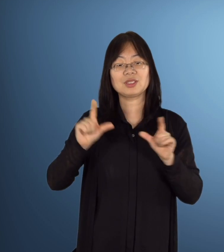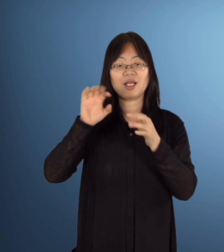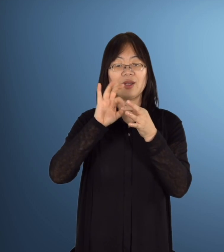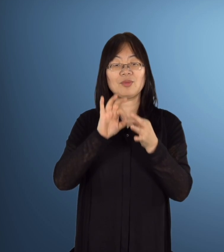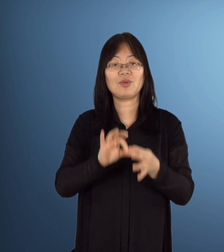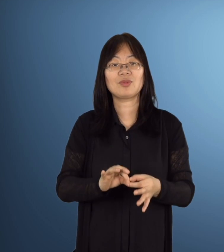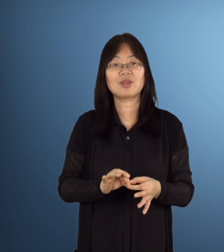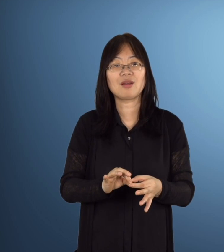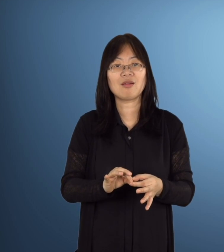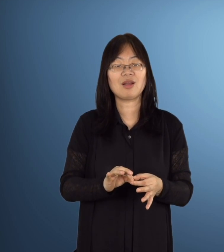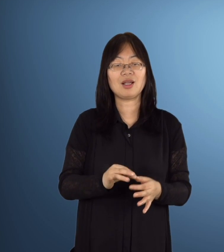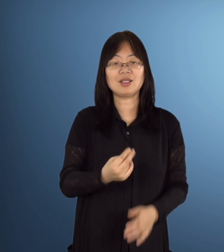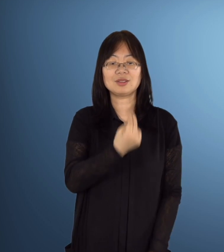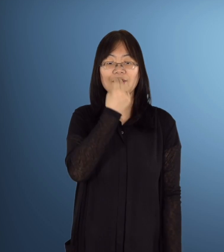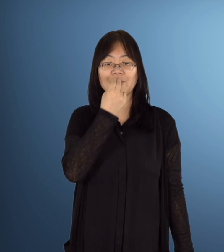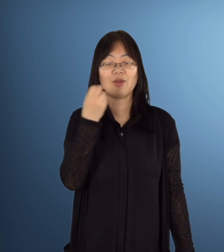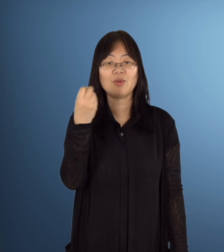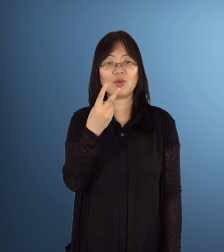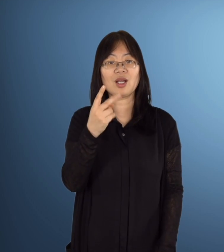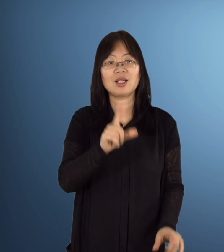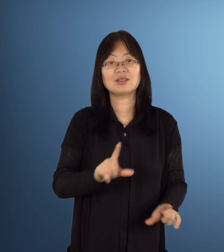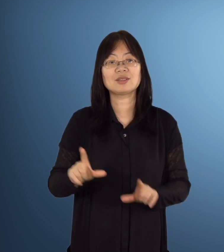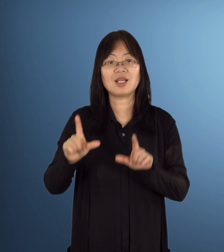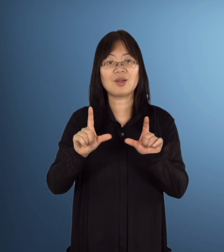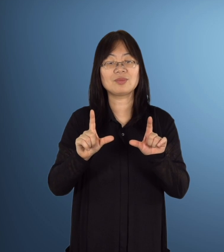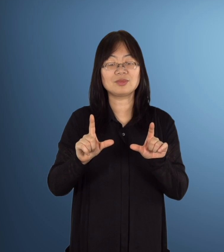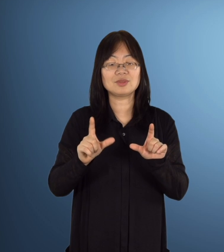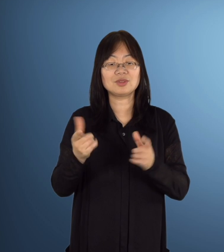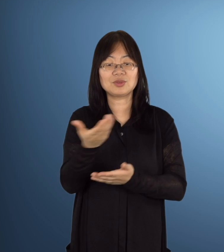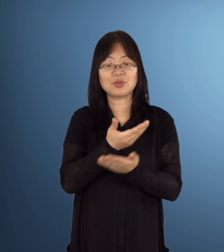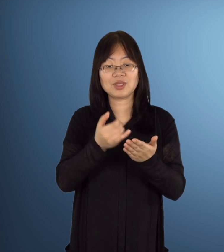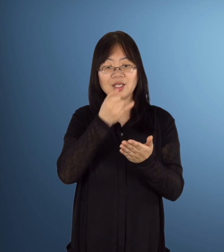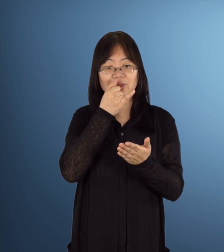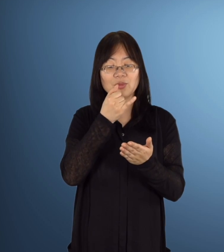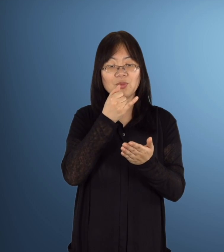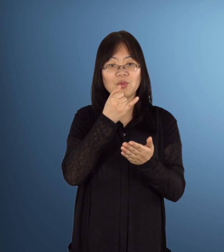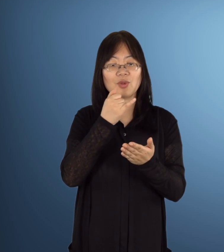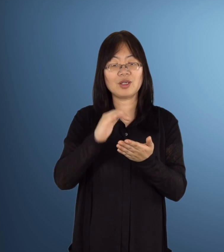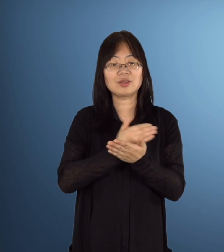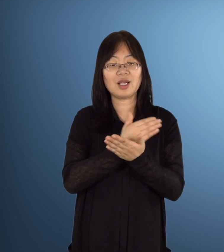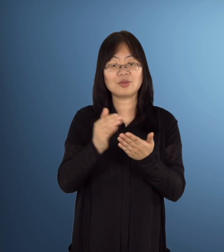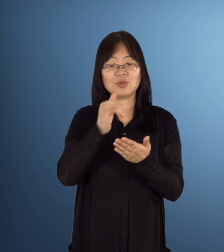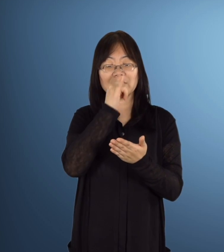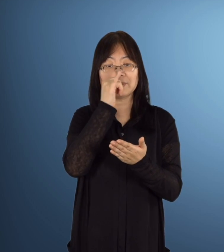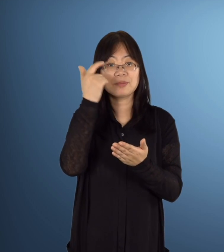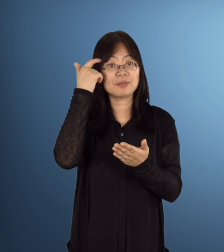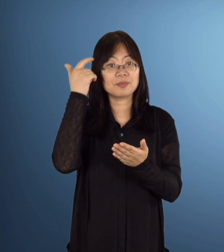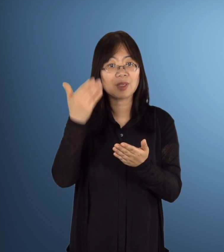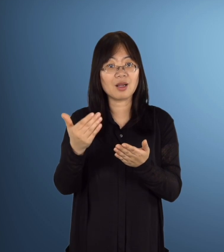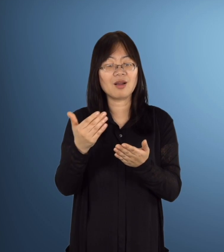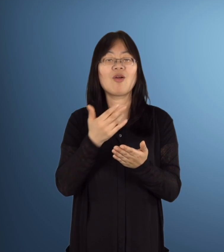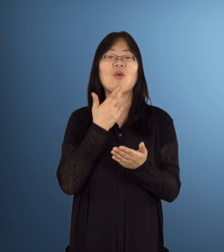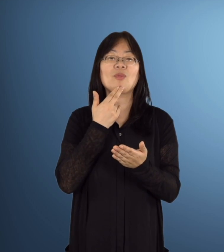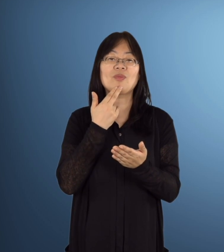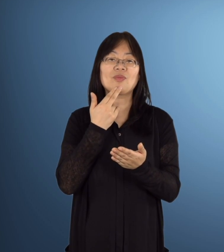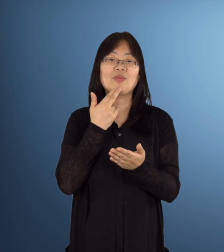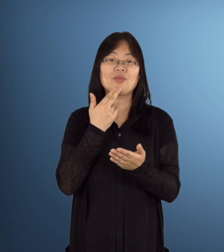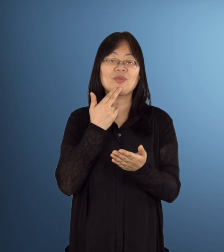살면서 생명과 삶이 교제되고 공유되고 나누어지고 있습니까? 그렇진